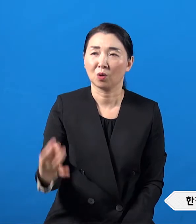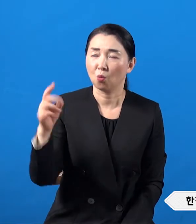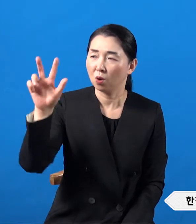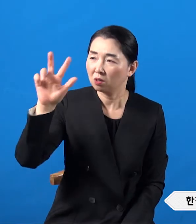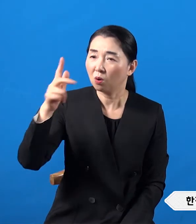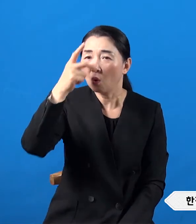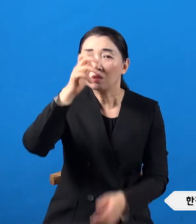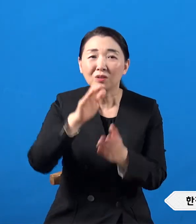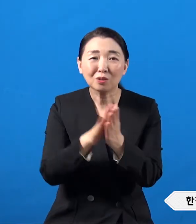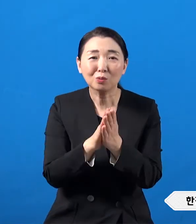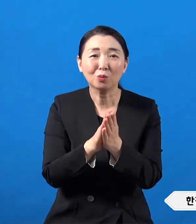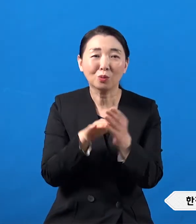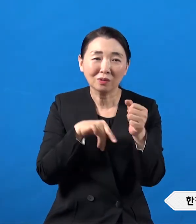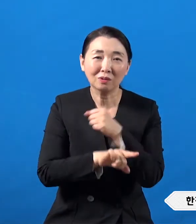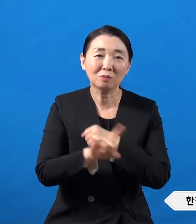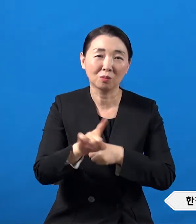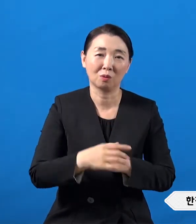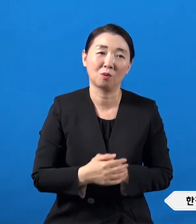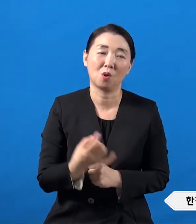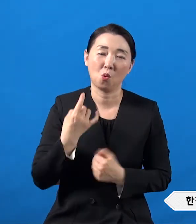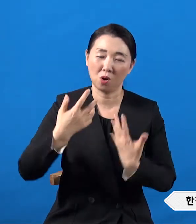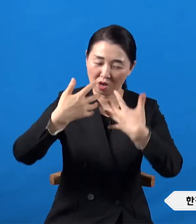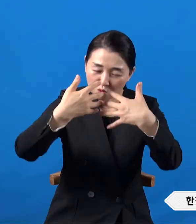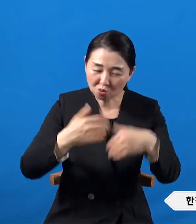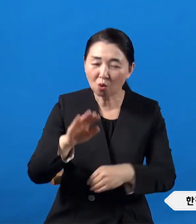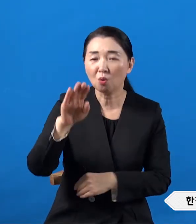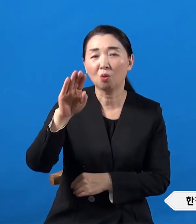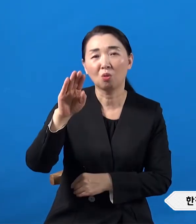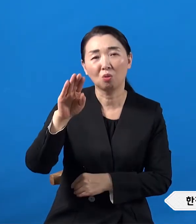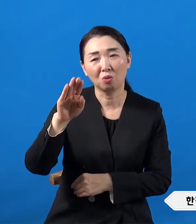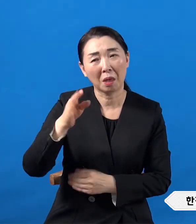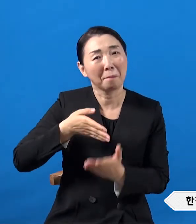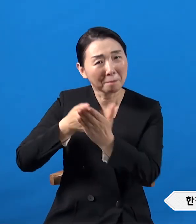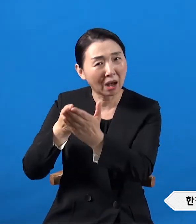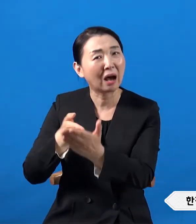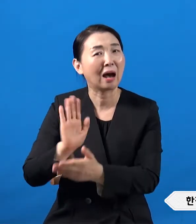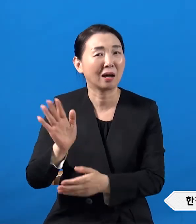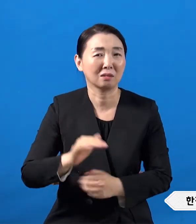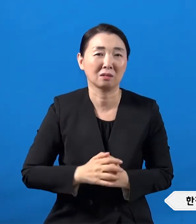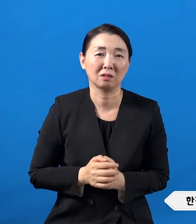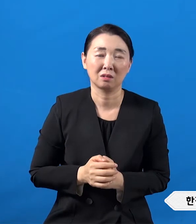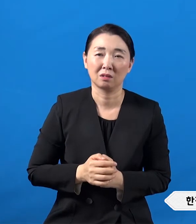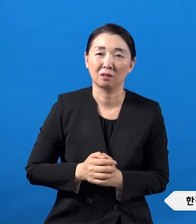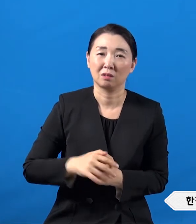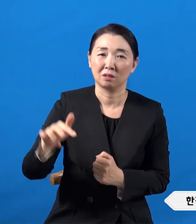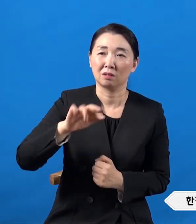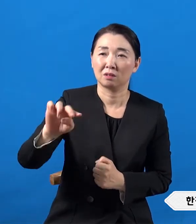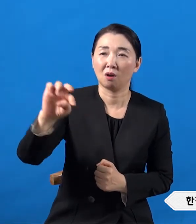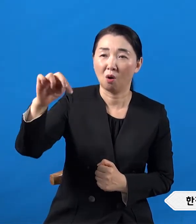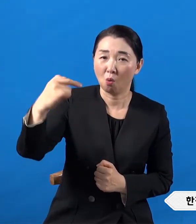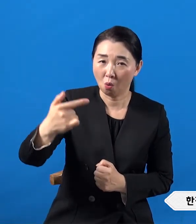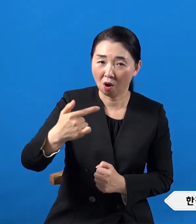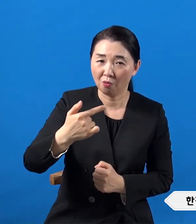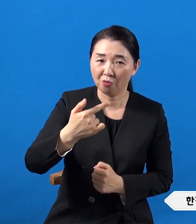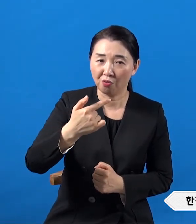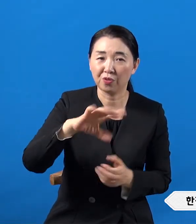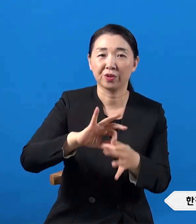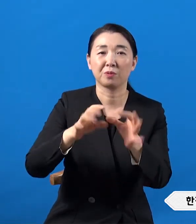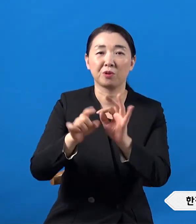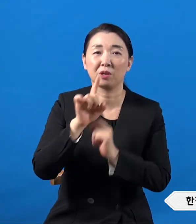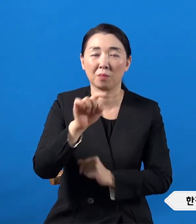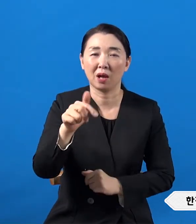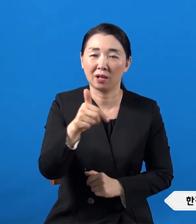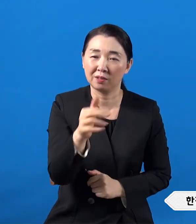본래 서원기도라는 것은 그렇게 조건부로 하는 것이 아닙니다. 서원이라는 히브리